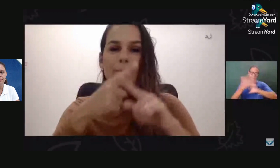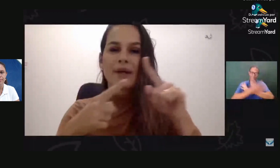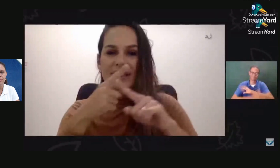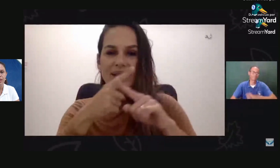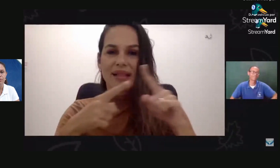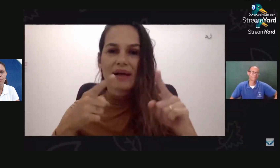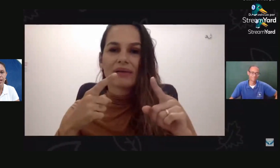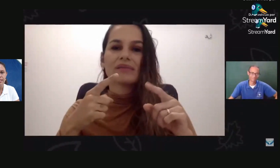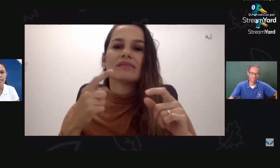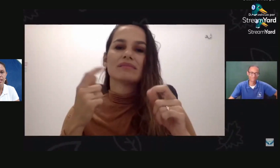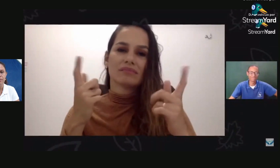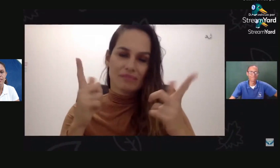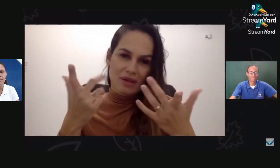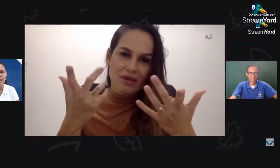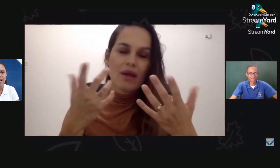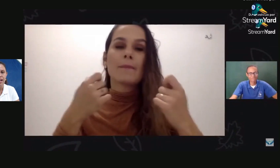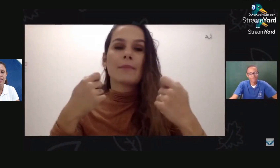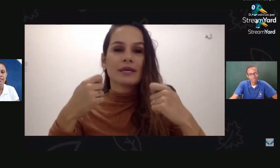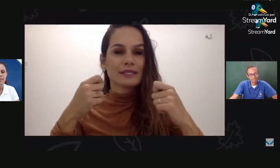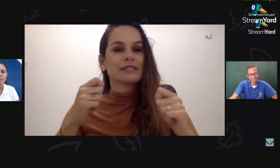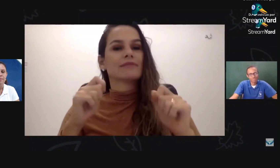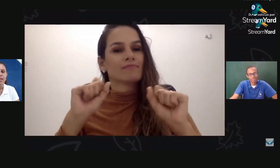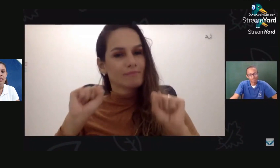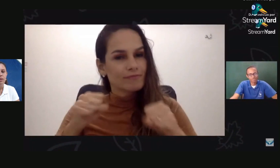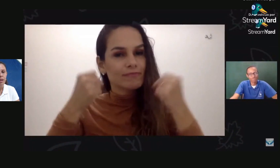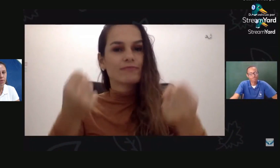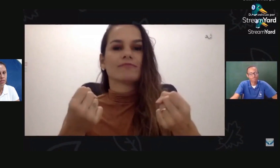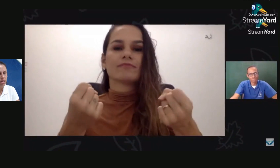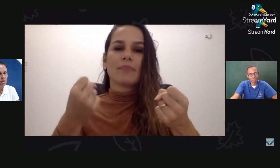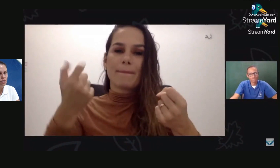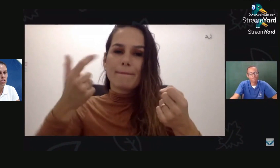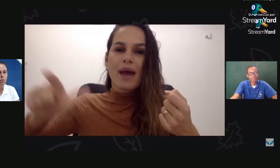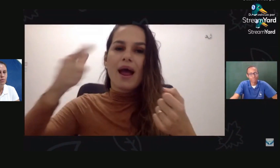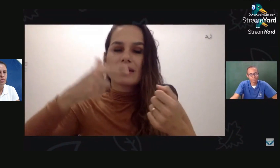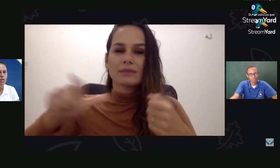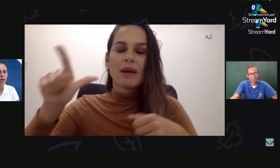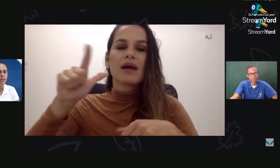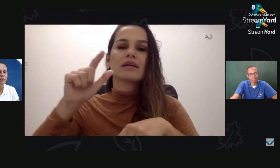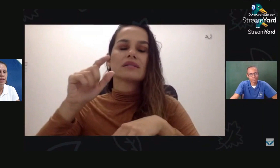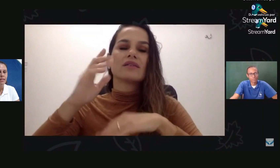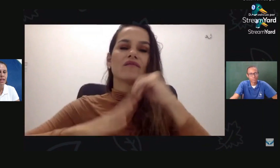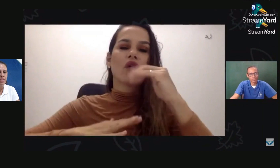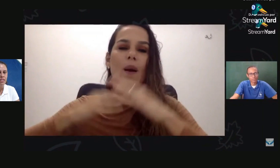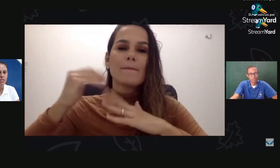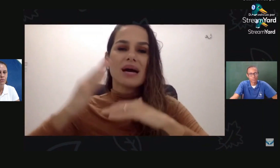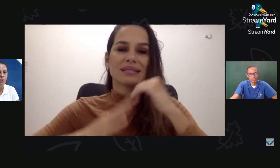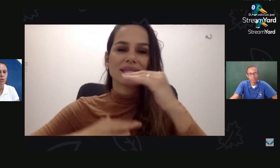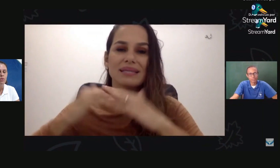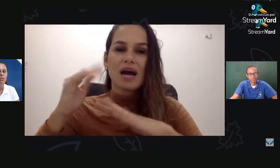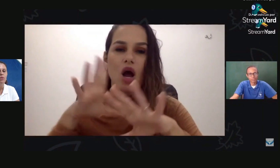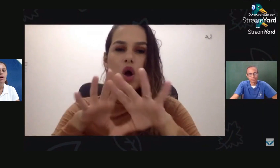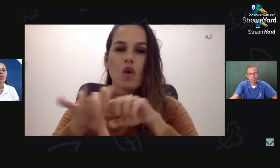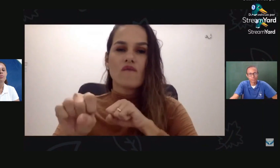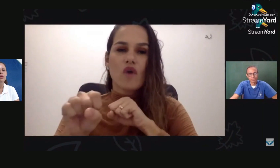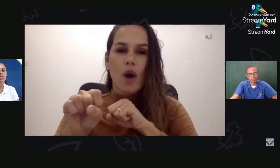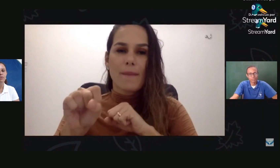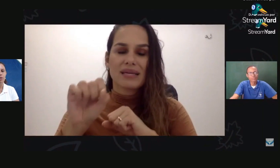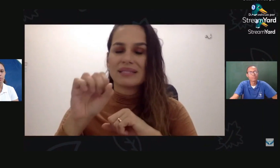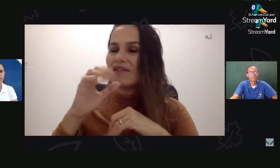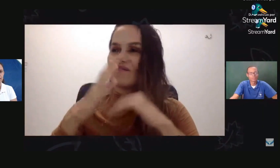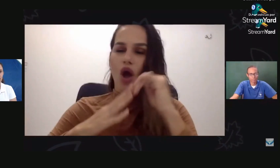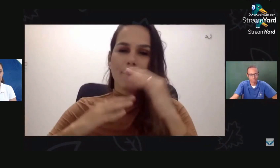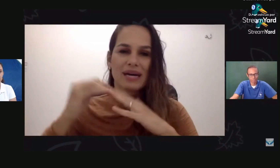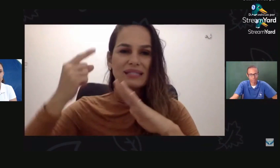necessária, não tem fluência na língua de sinais. Então, é importante que o profissional também tenha esse esforço,